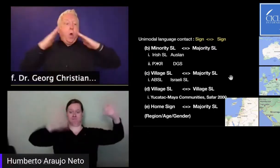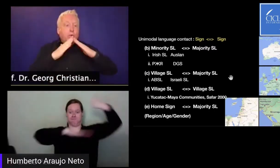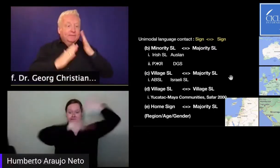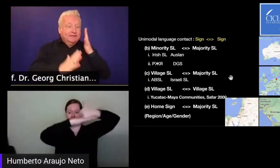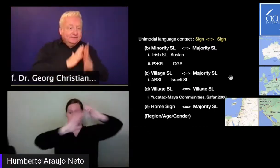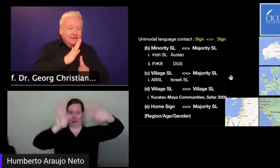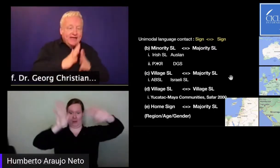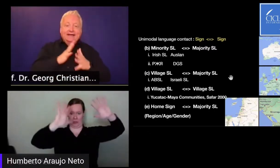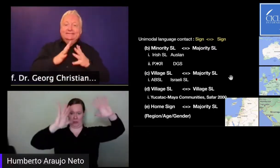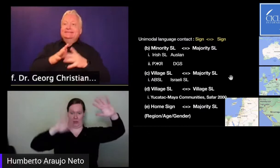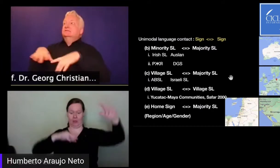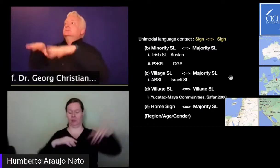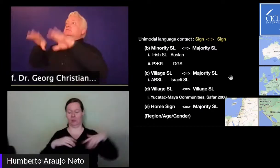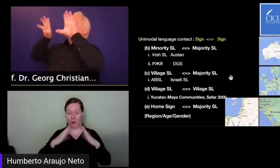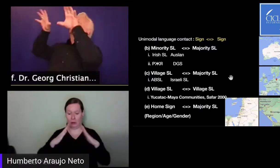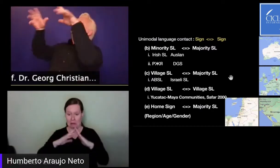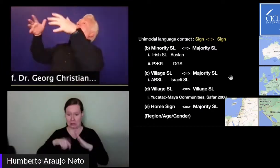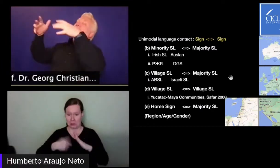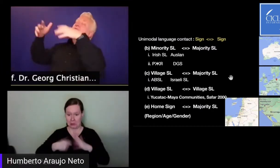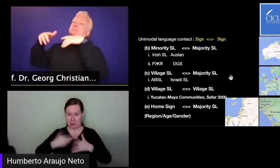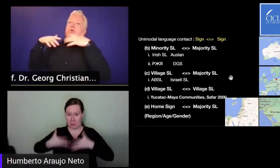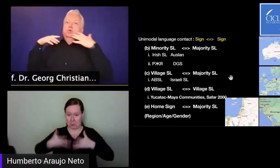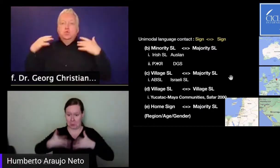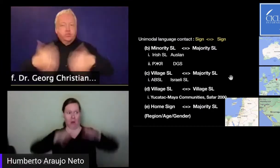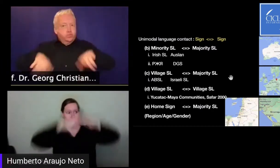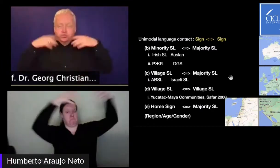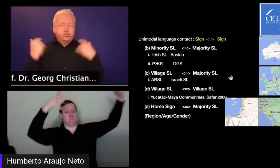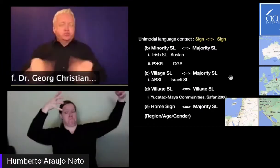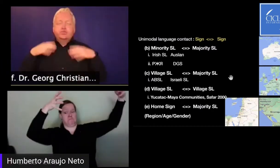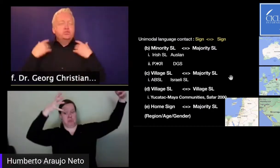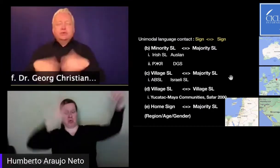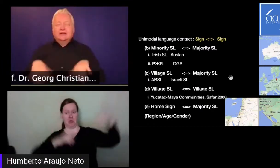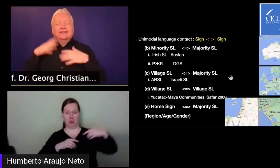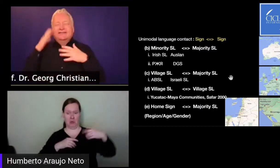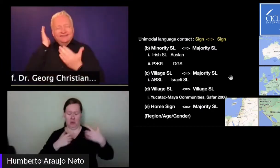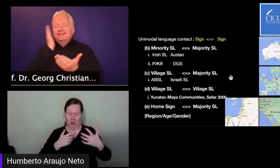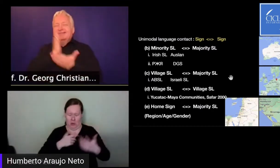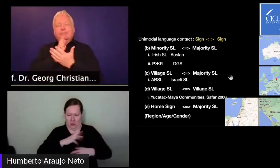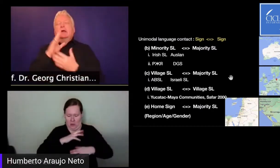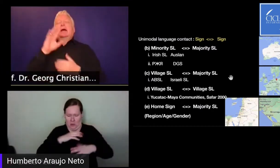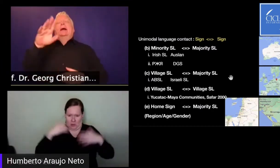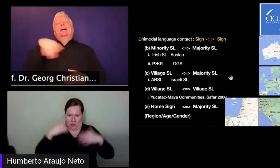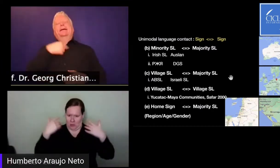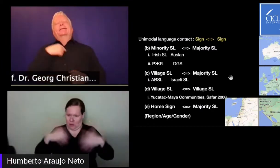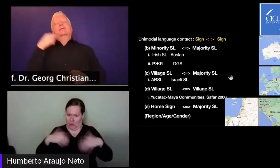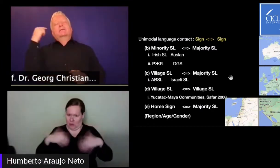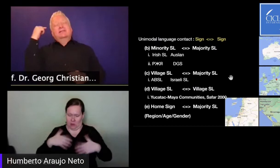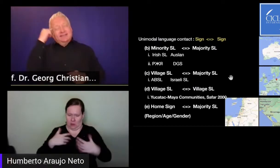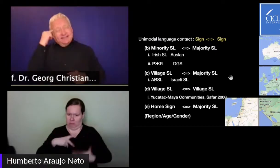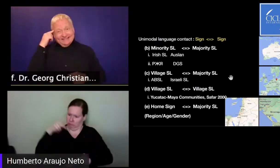Então, há uma língua majoritária ali presente na região.